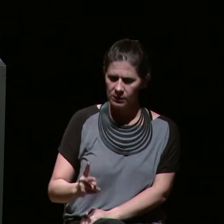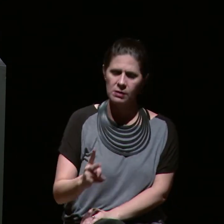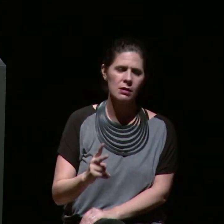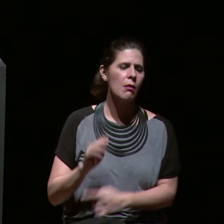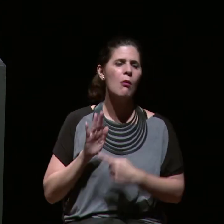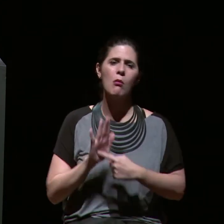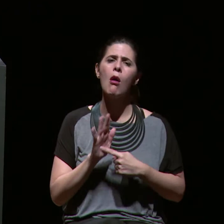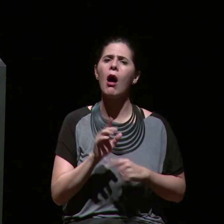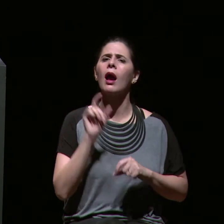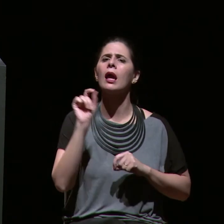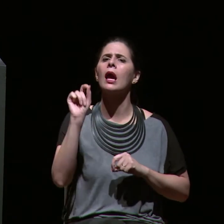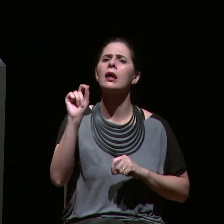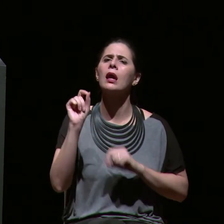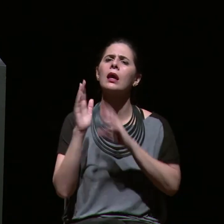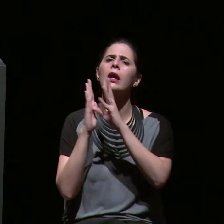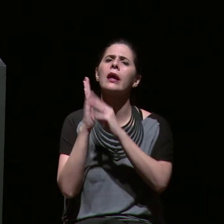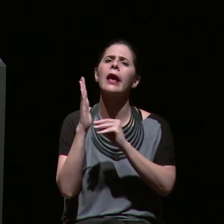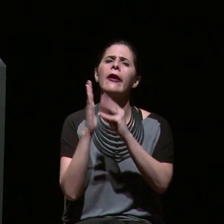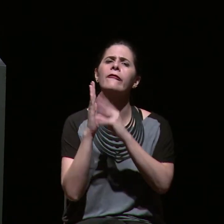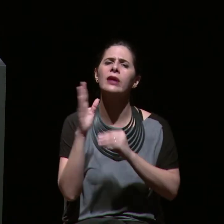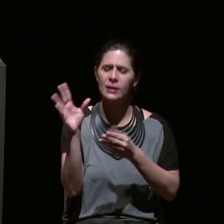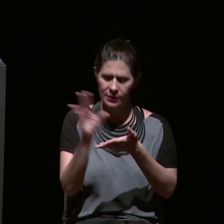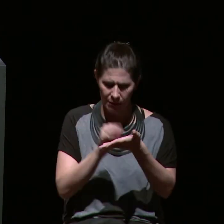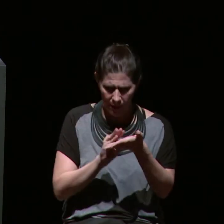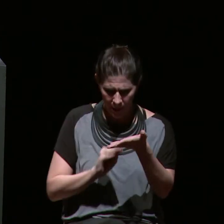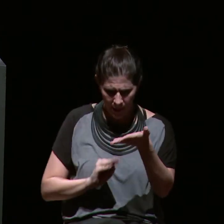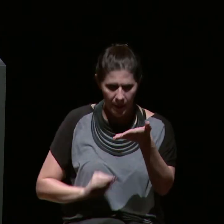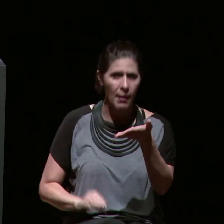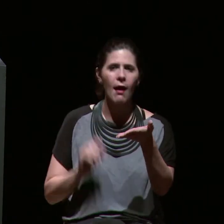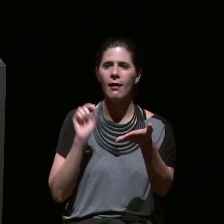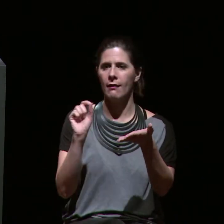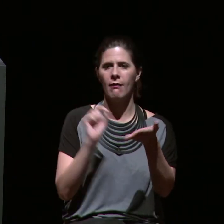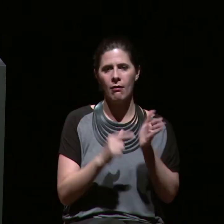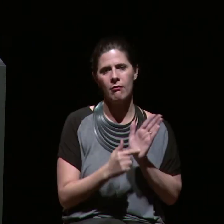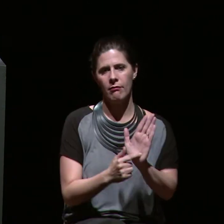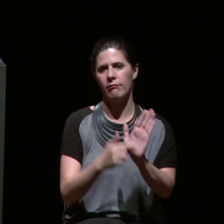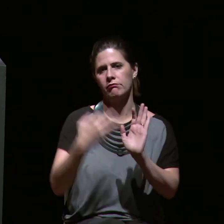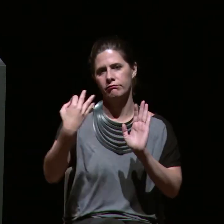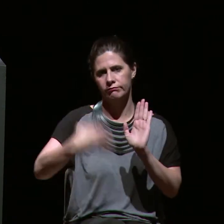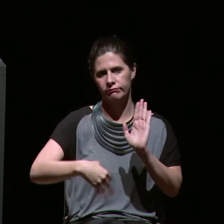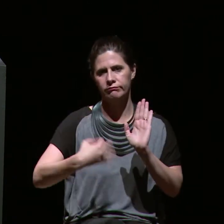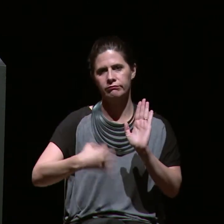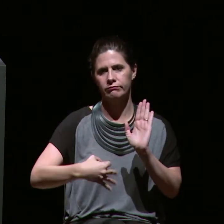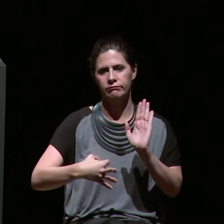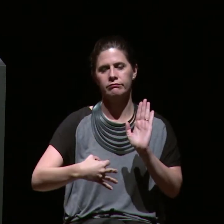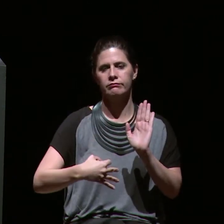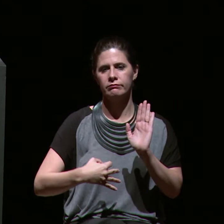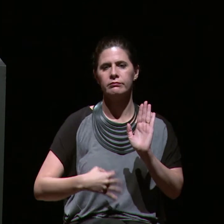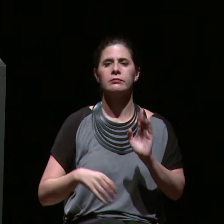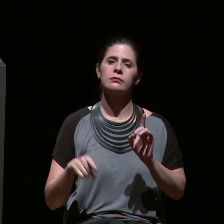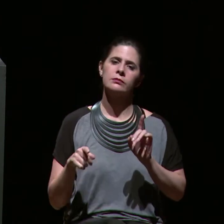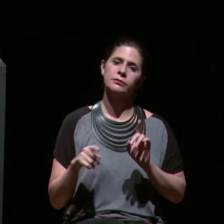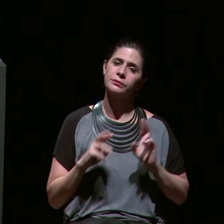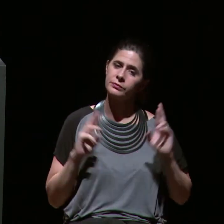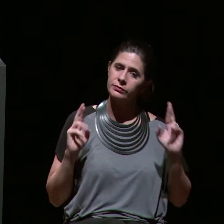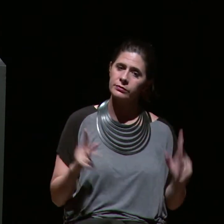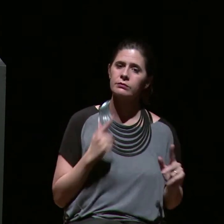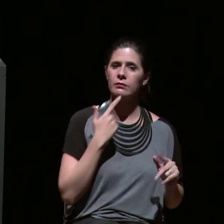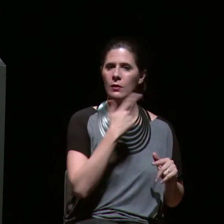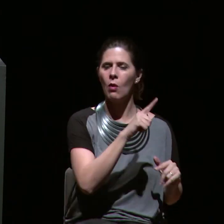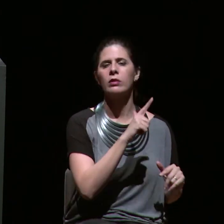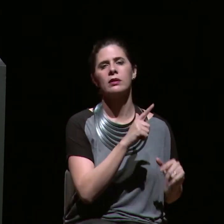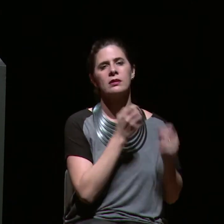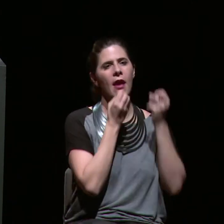fontes pelas quais ele estabeleceu seu fino cotejamento bibliográfico. Diferente de mornas compilações de dados sociais e históricos obtidos através